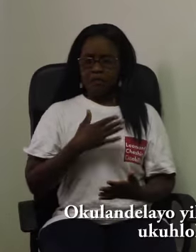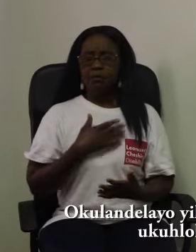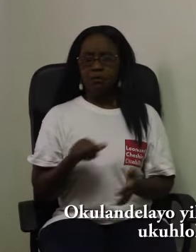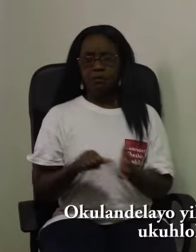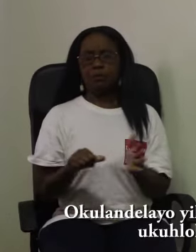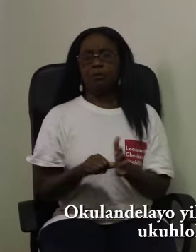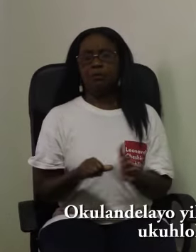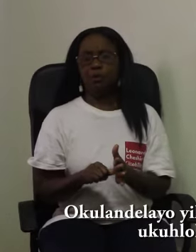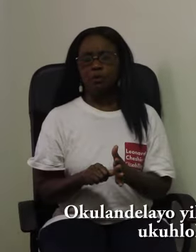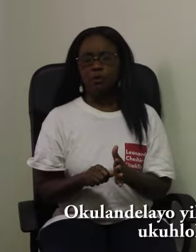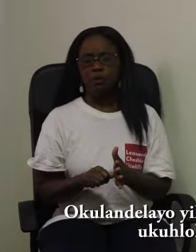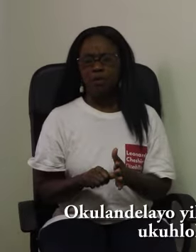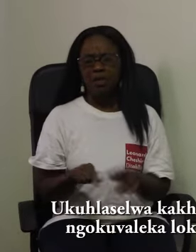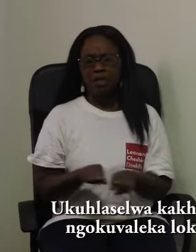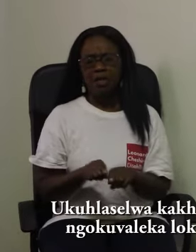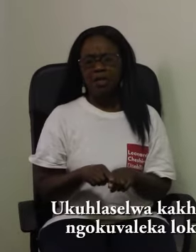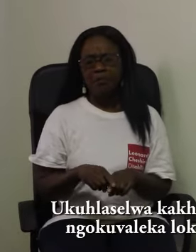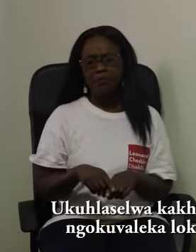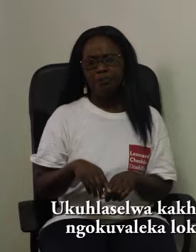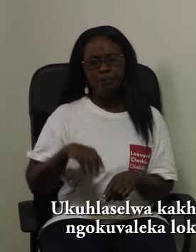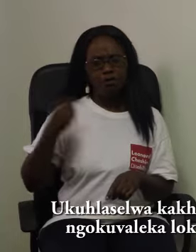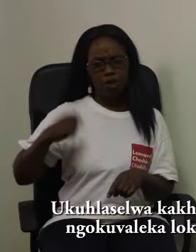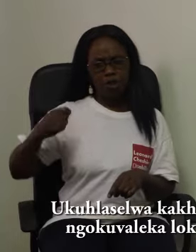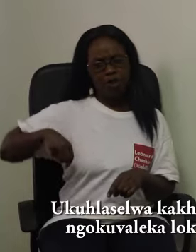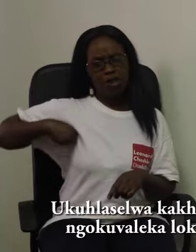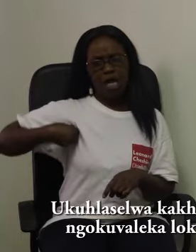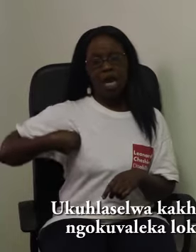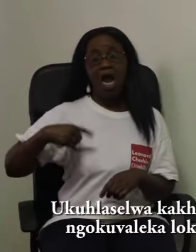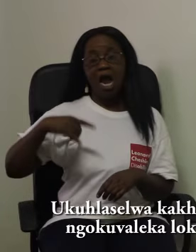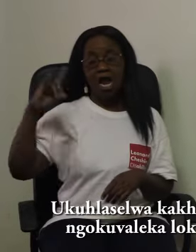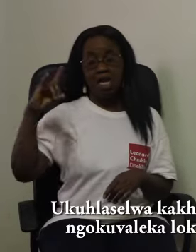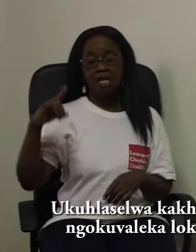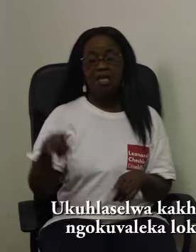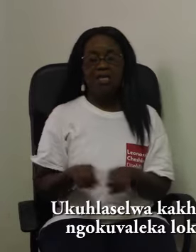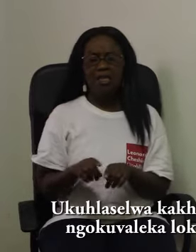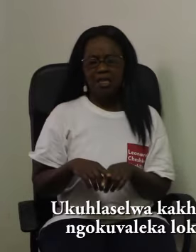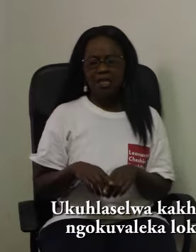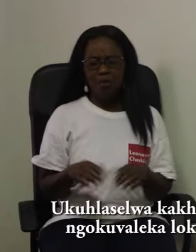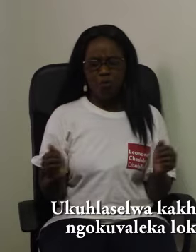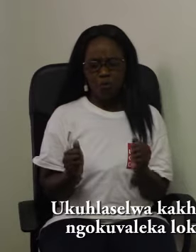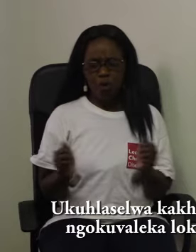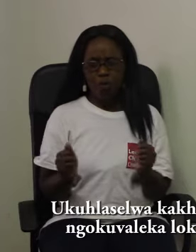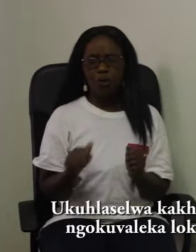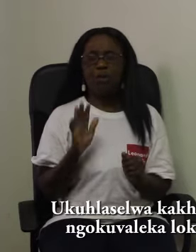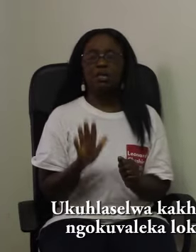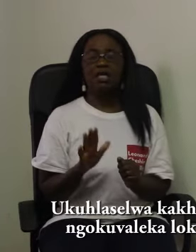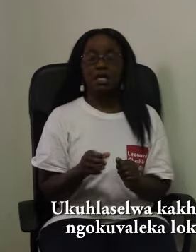-19 Ugu saselo wakulu kumbe ngugu pangisa, ngugu valera, logu eshulega ugu